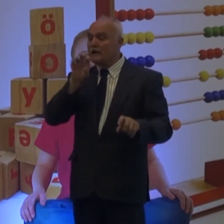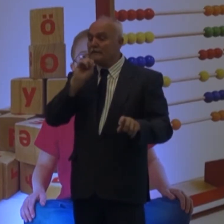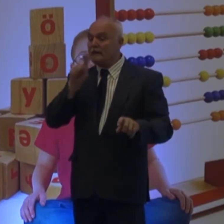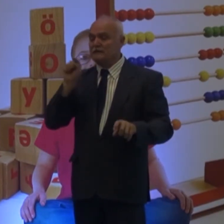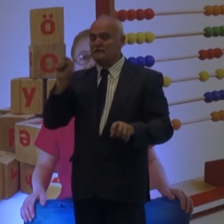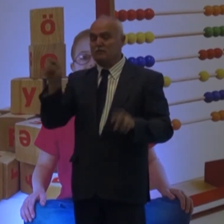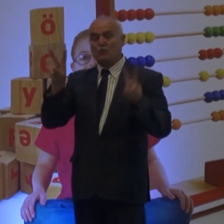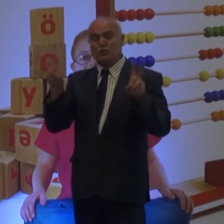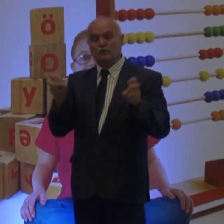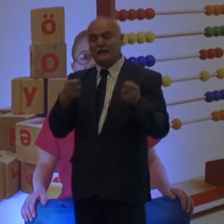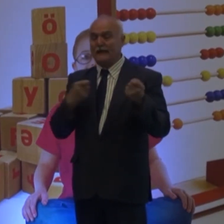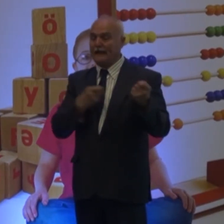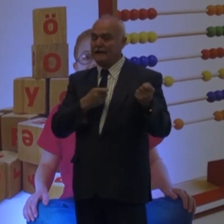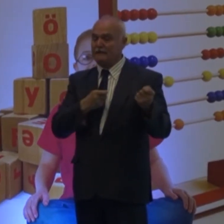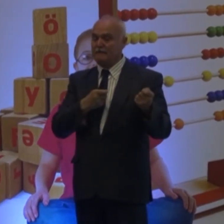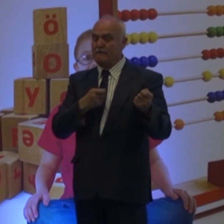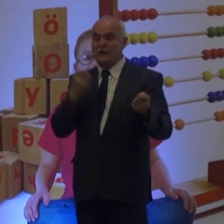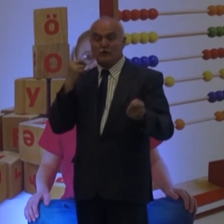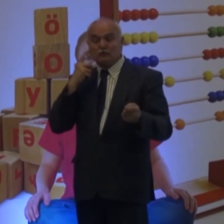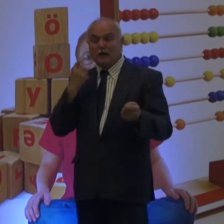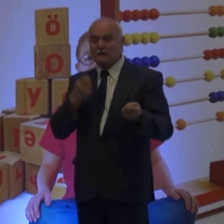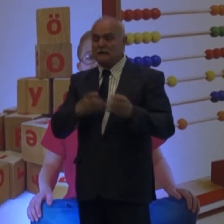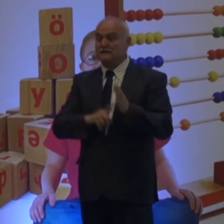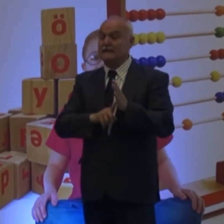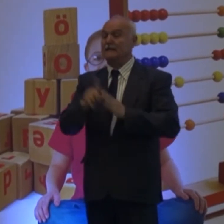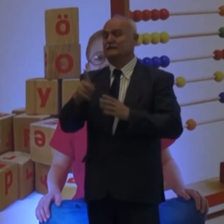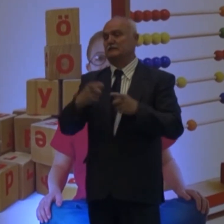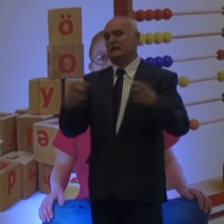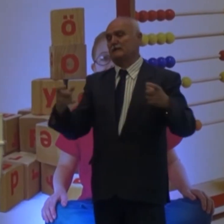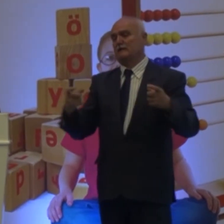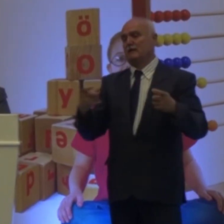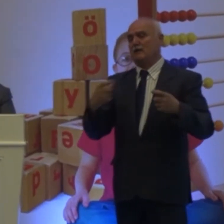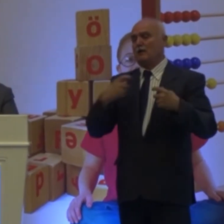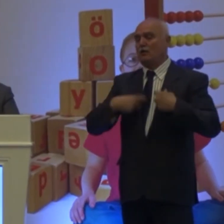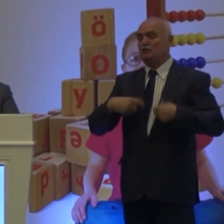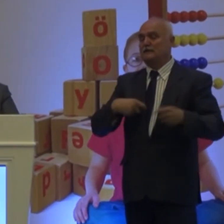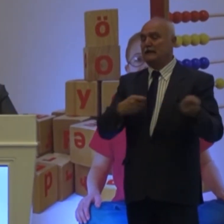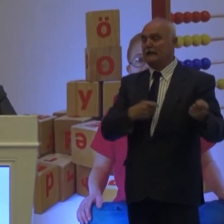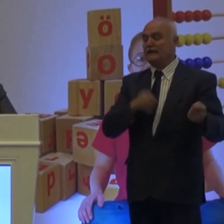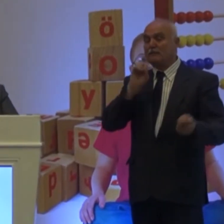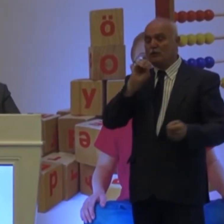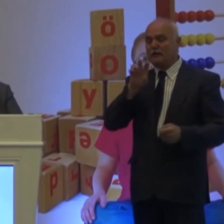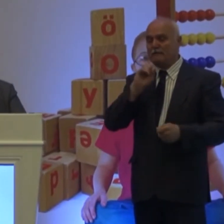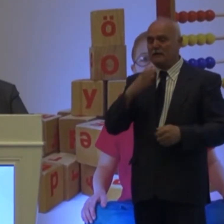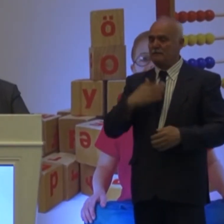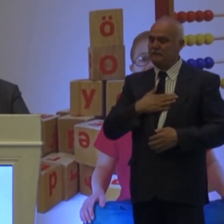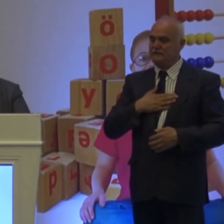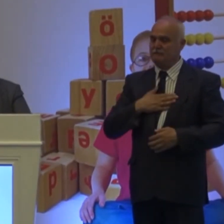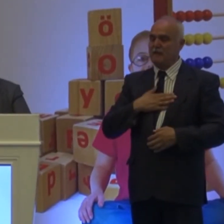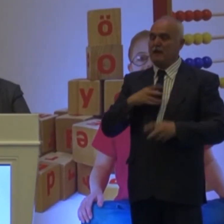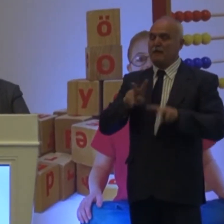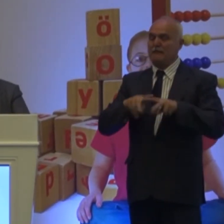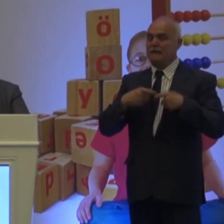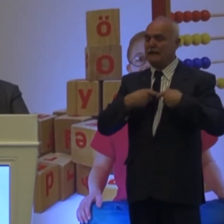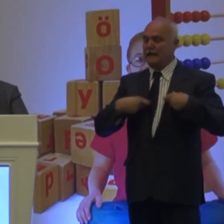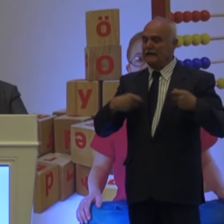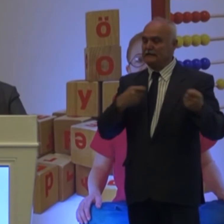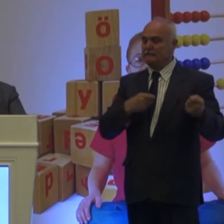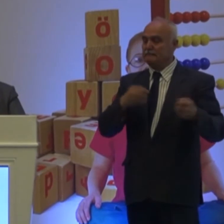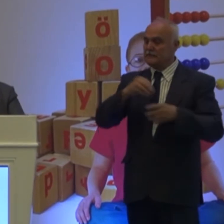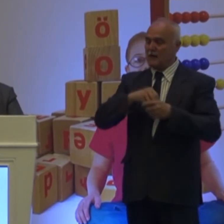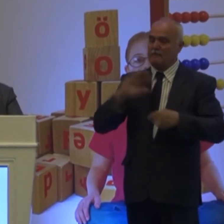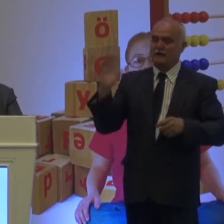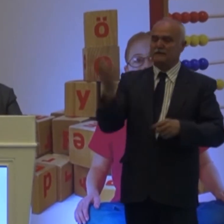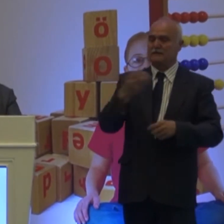konudaki eğitimini ve duyarlılıklarını geliştirmek. Özel eğitim öğretmenleri bizim milli eğitim camiası